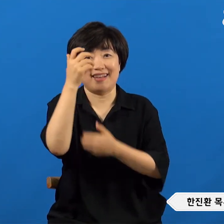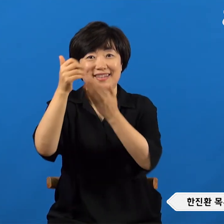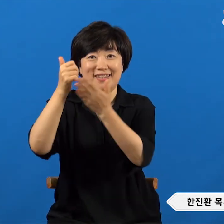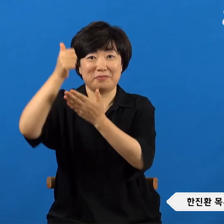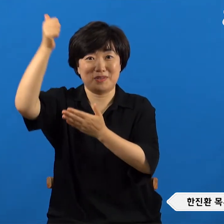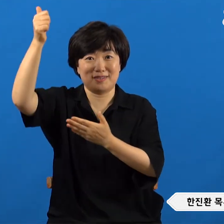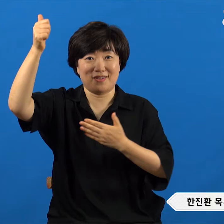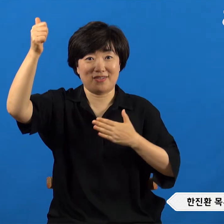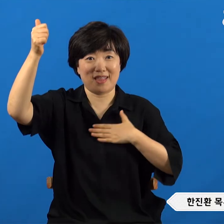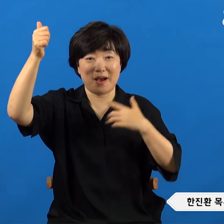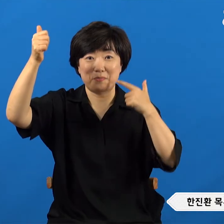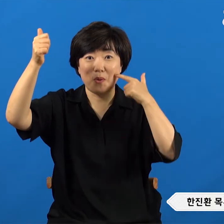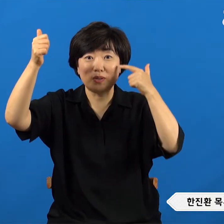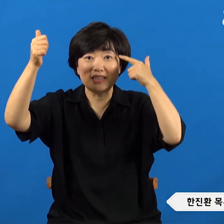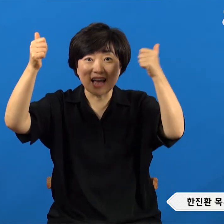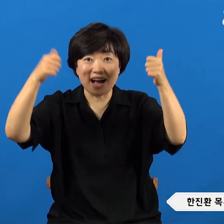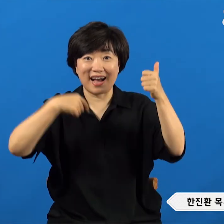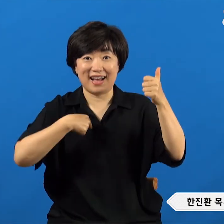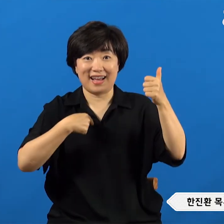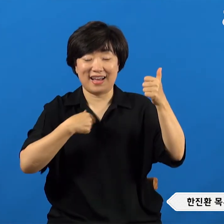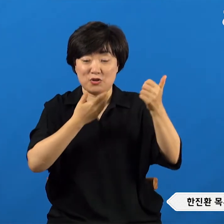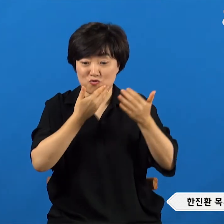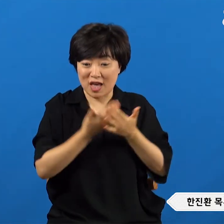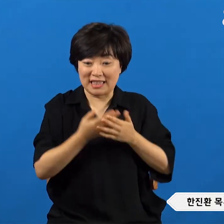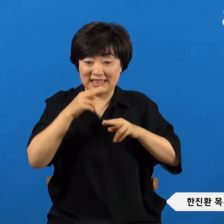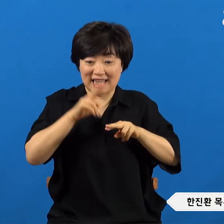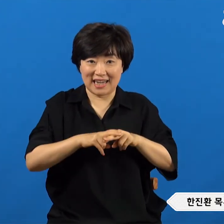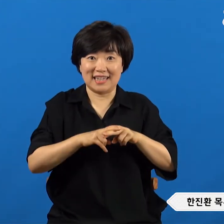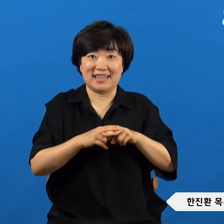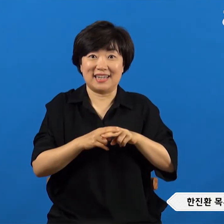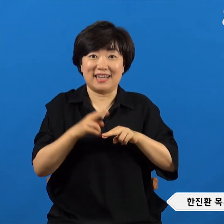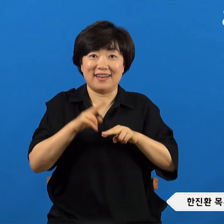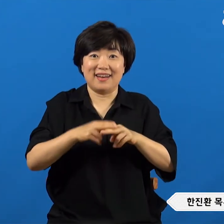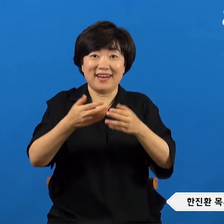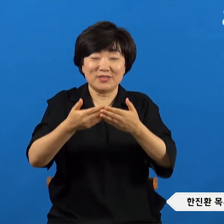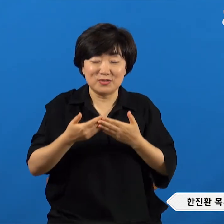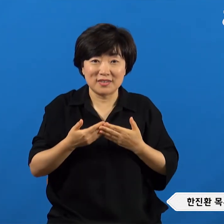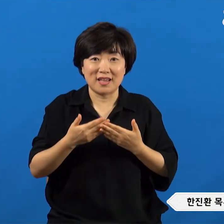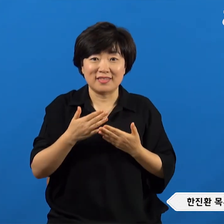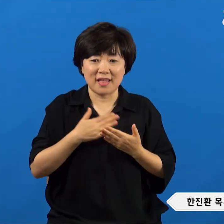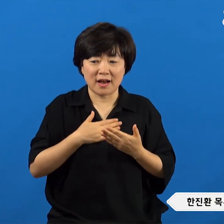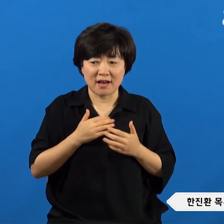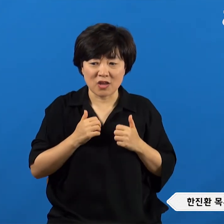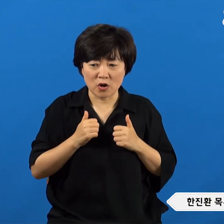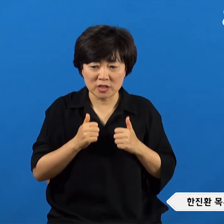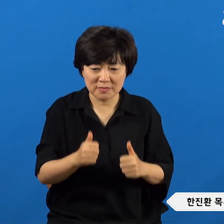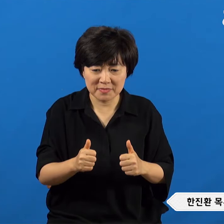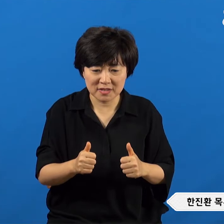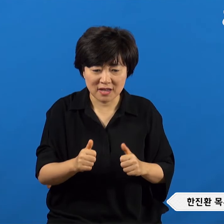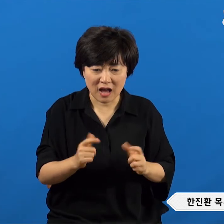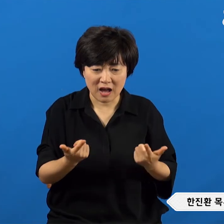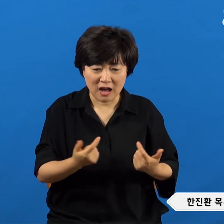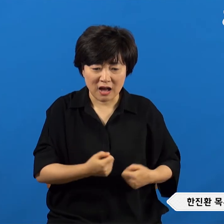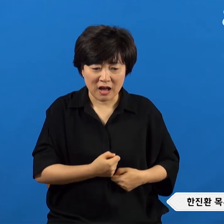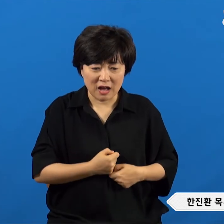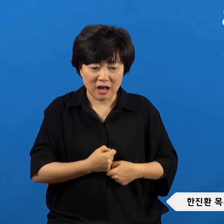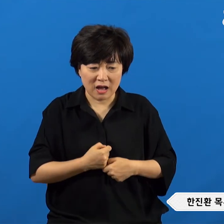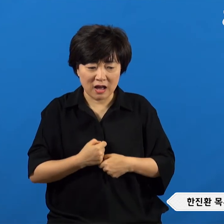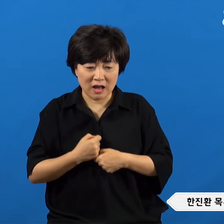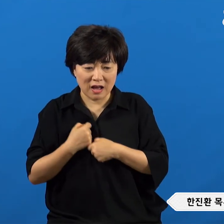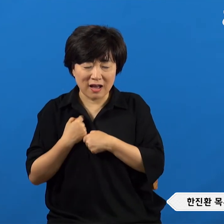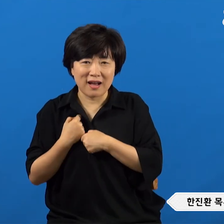하나님께서 목사라는 이 귀한 자리에 세워주셨는데 내가 얼마나 그동안 열심히 일하고